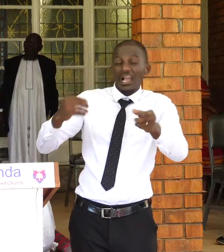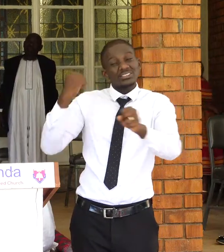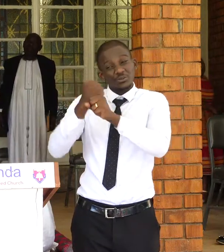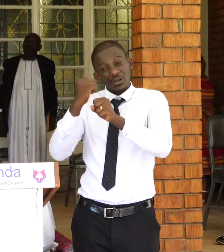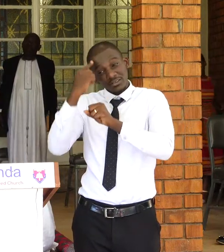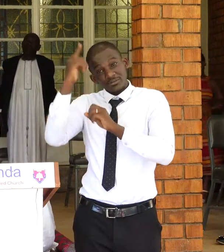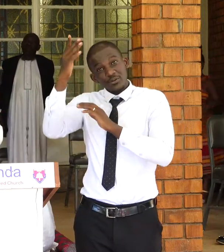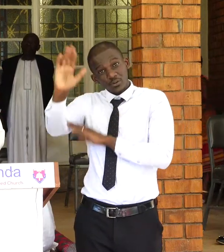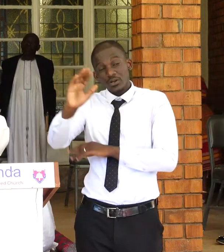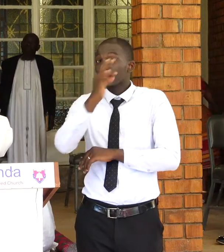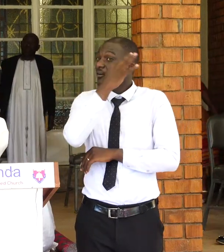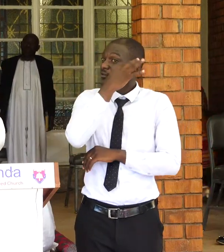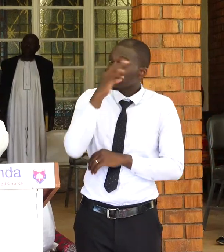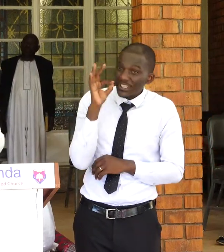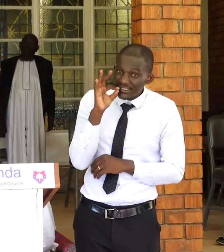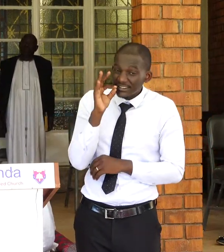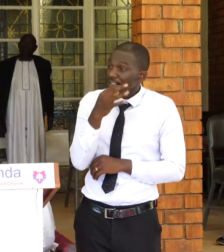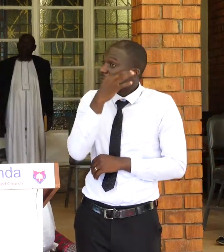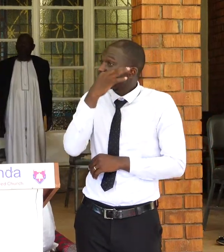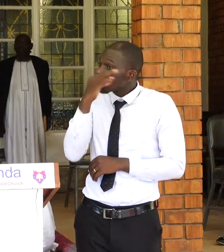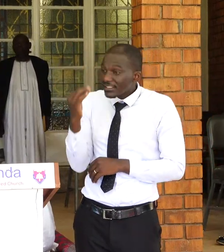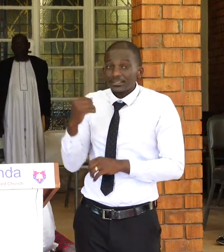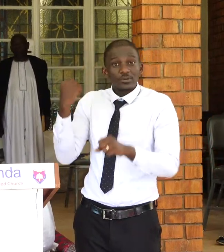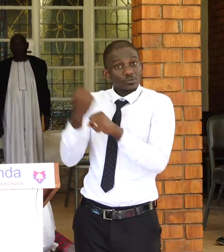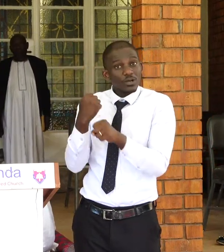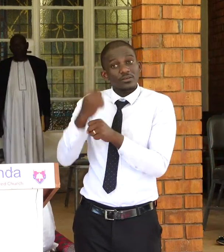ng'osiiba, osiibenga si bya malala.